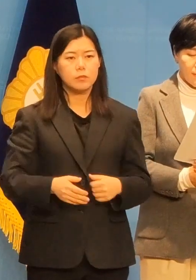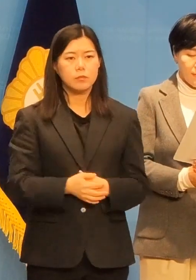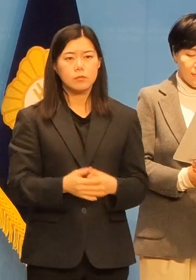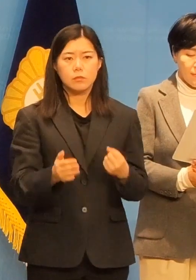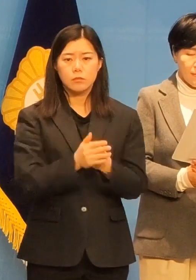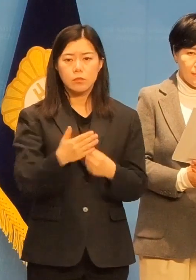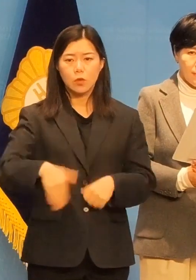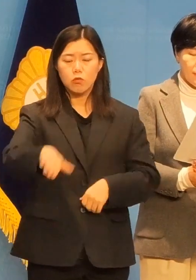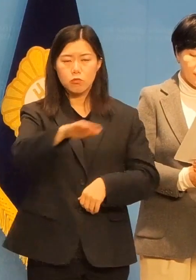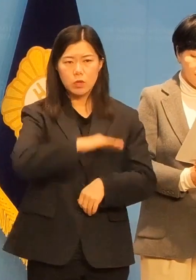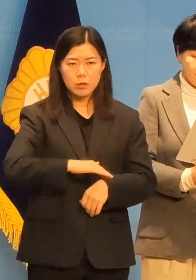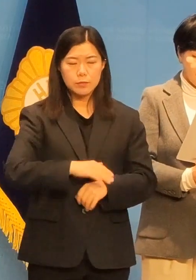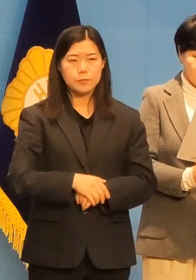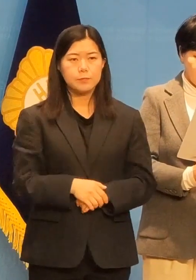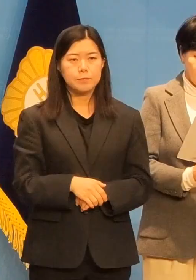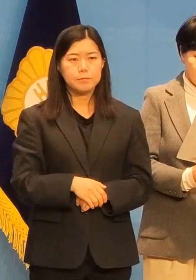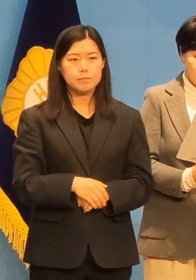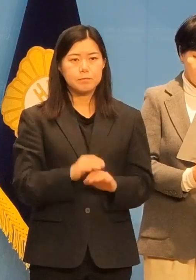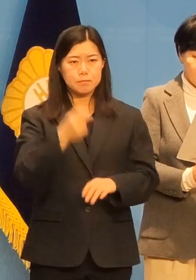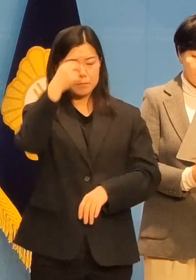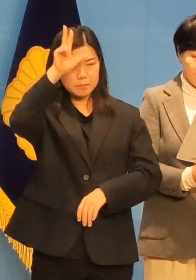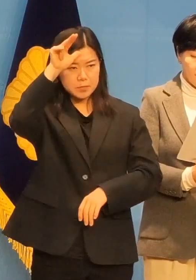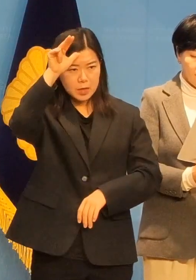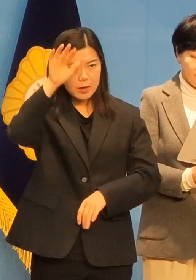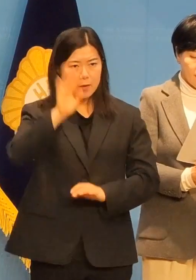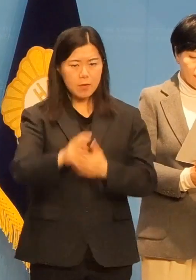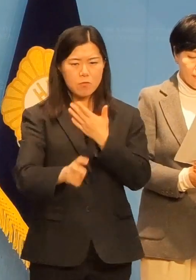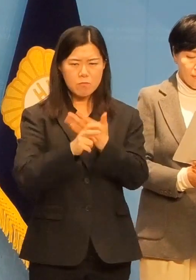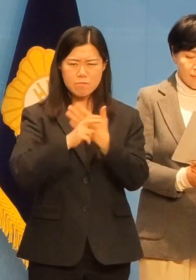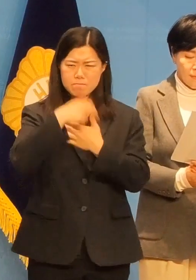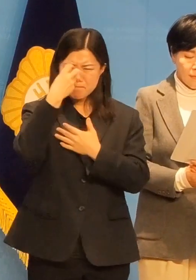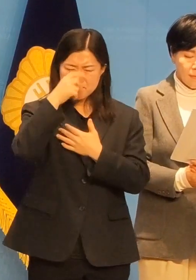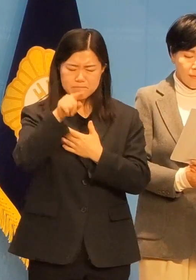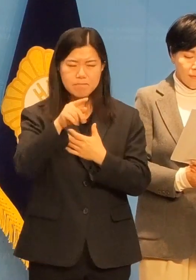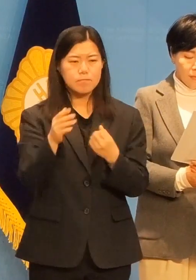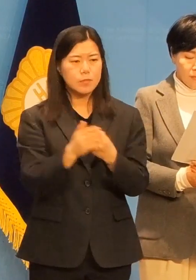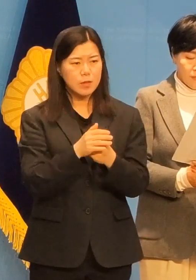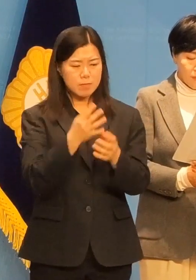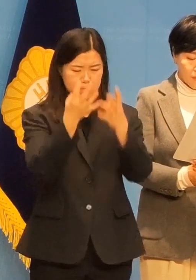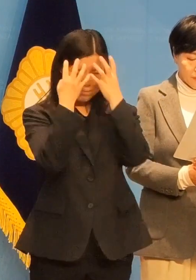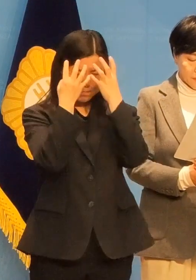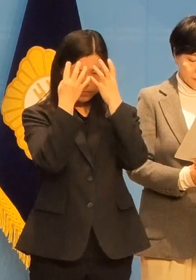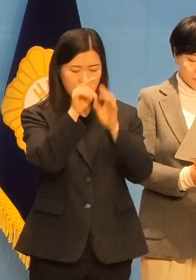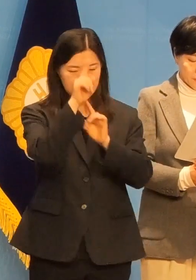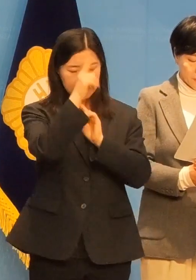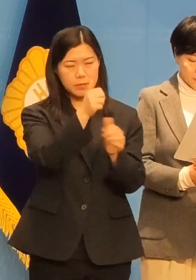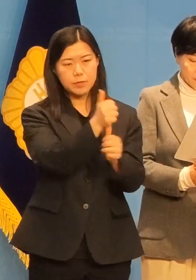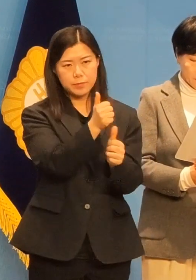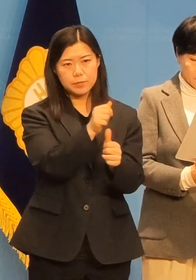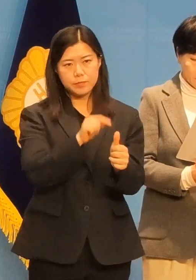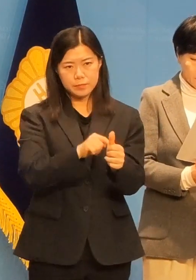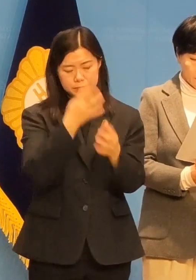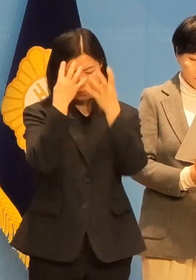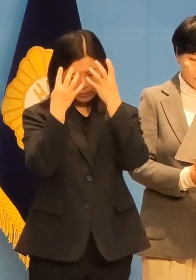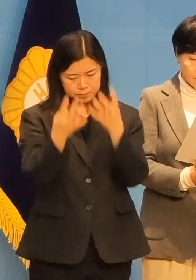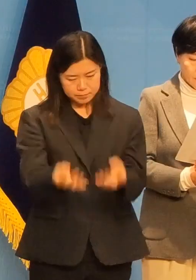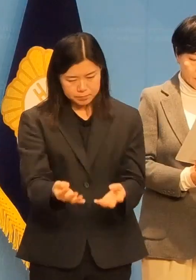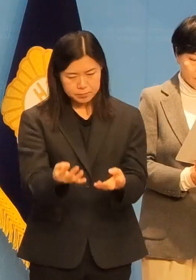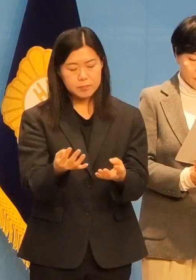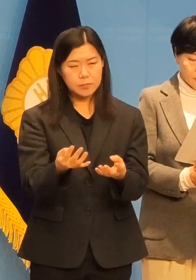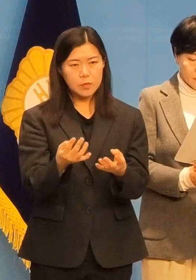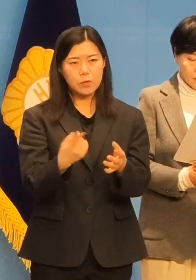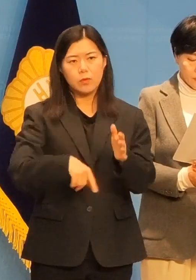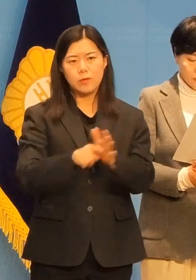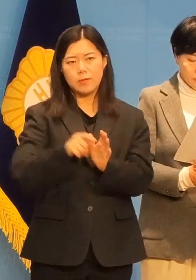우리 민주진영의 원로들은 검찰의 위법 수사로 감금된 이화영 부지사의 석방을